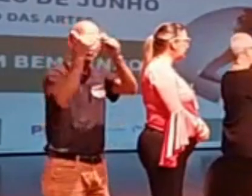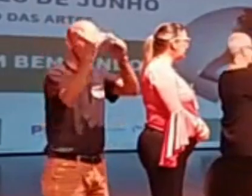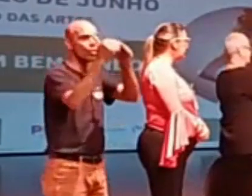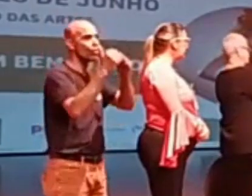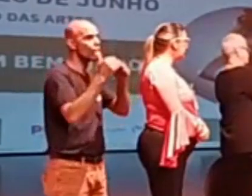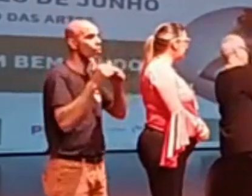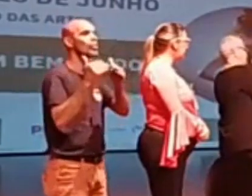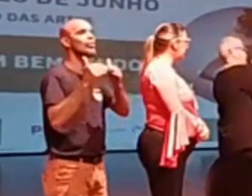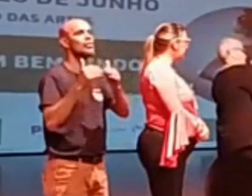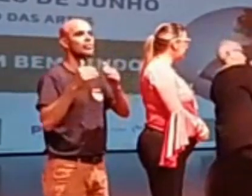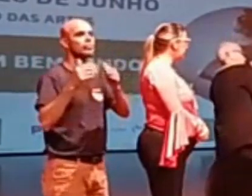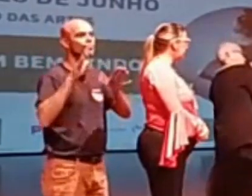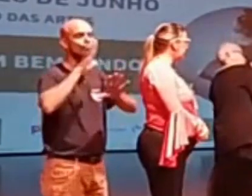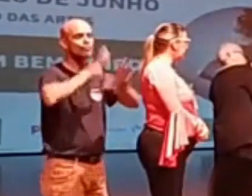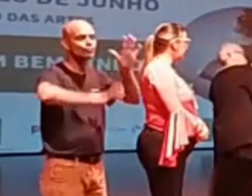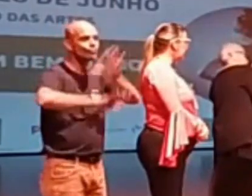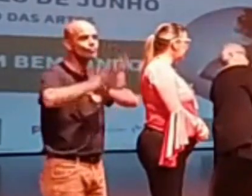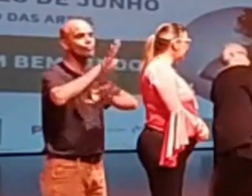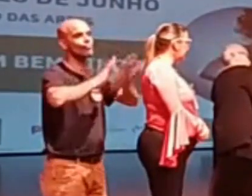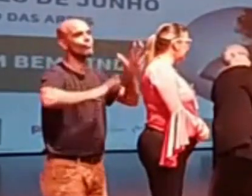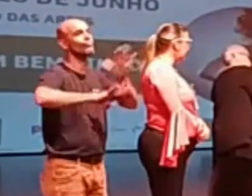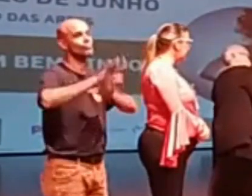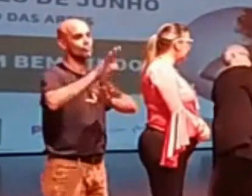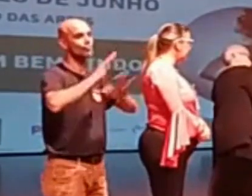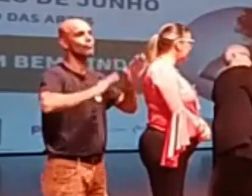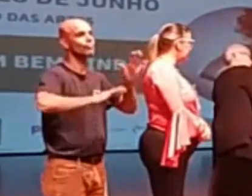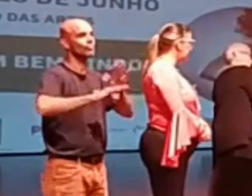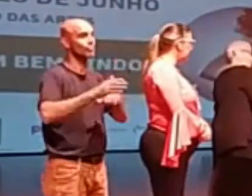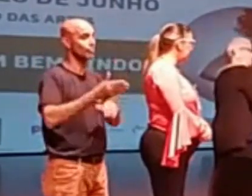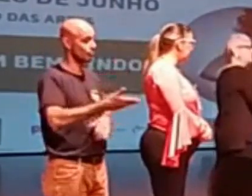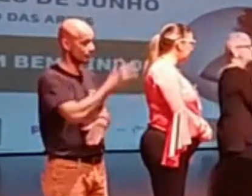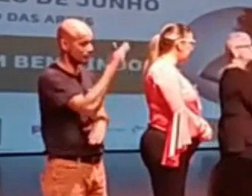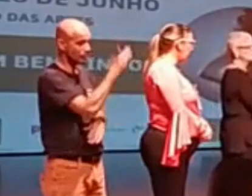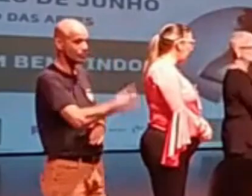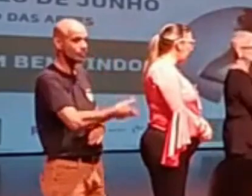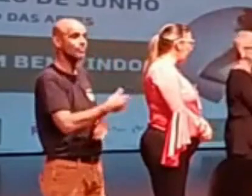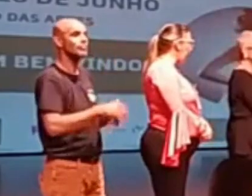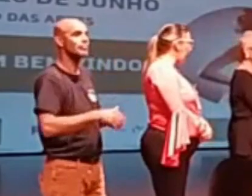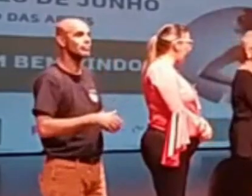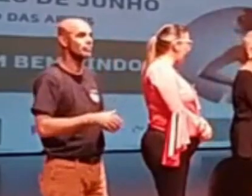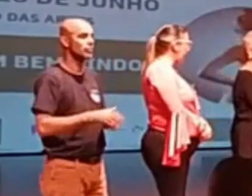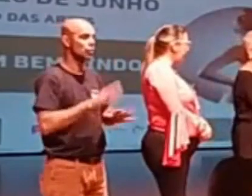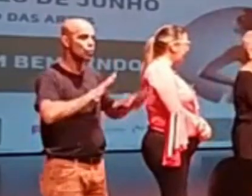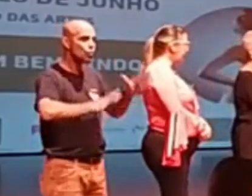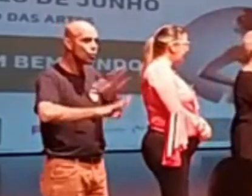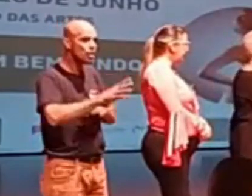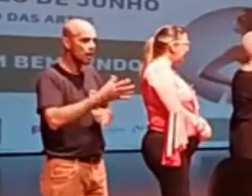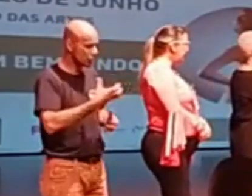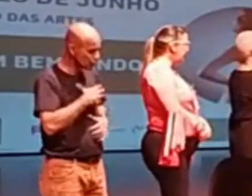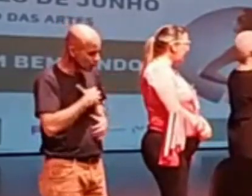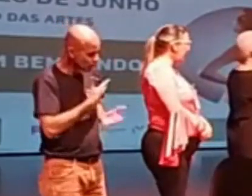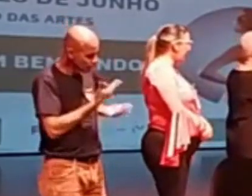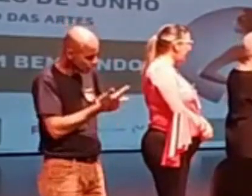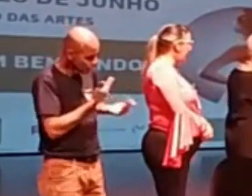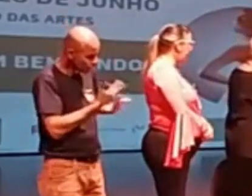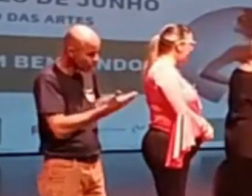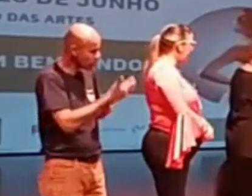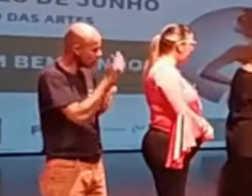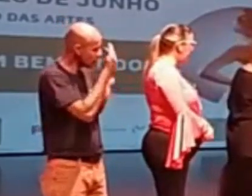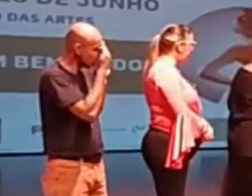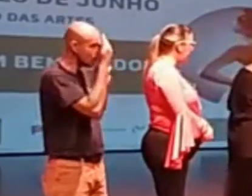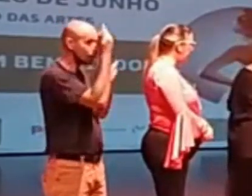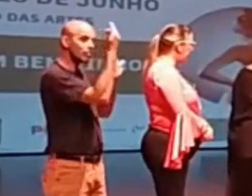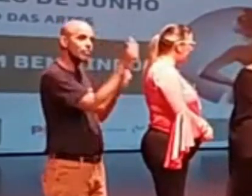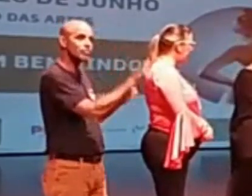com o máximo de cuidado na hora que a gente está falando com essa lindona daqui. E só para dizer para vocês que agradeço